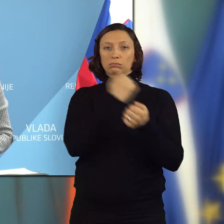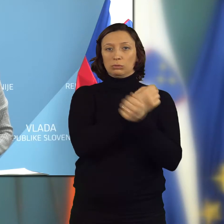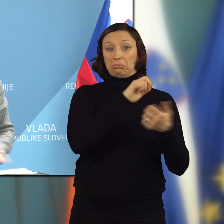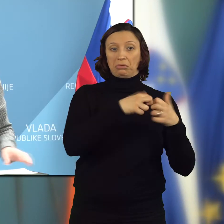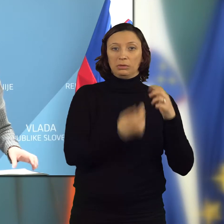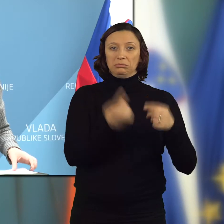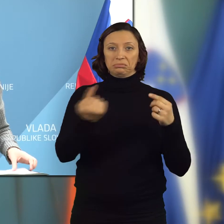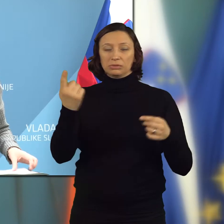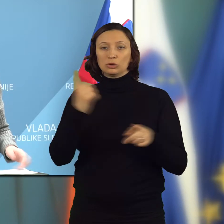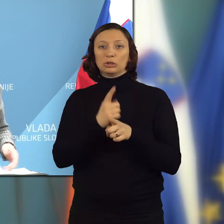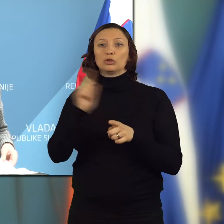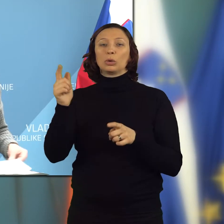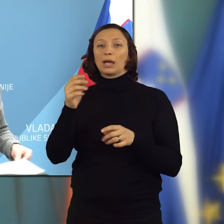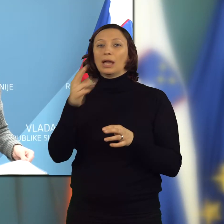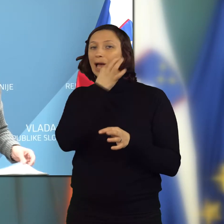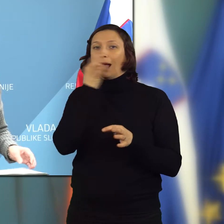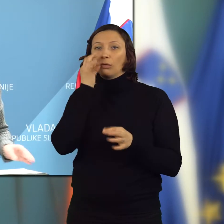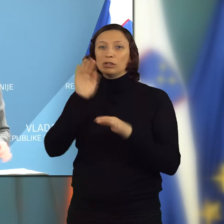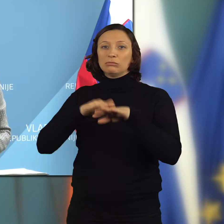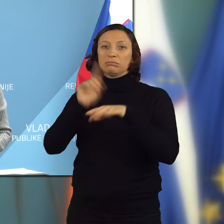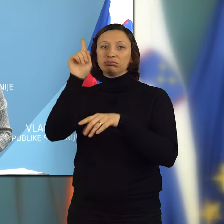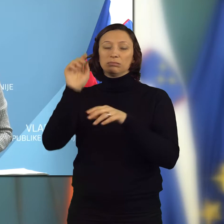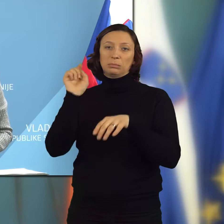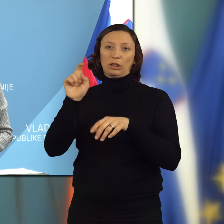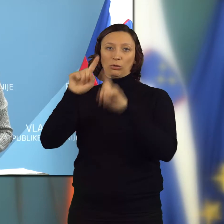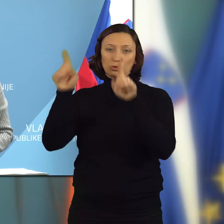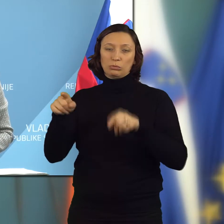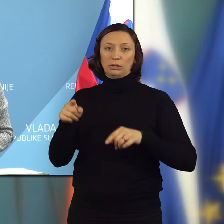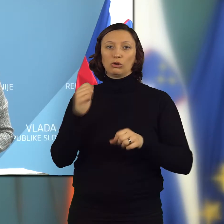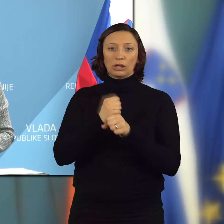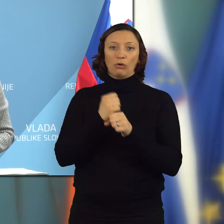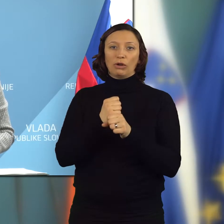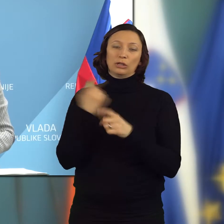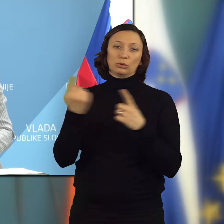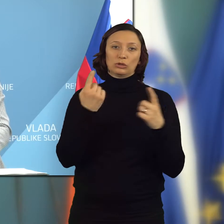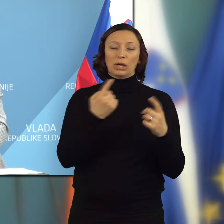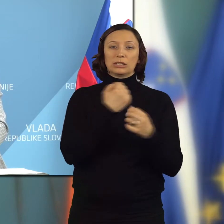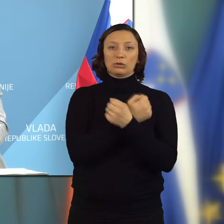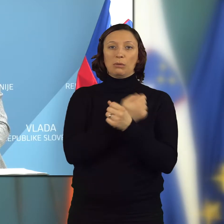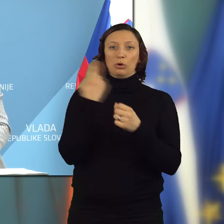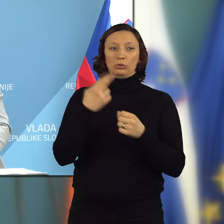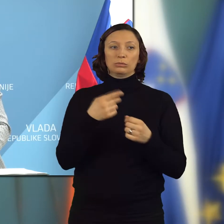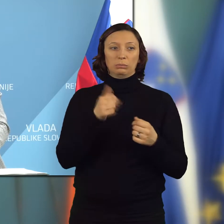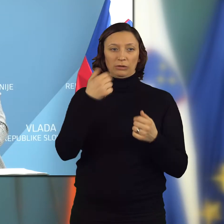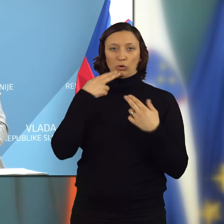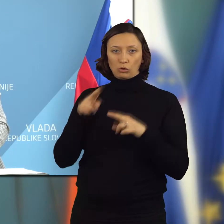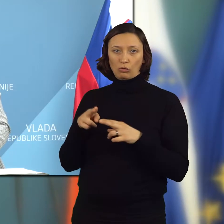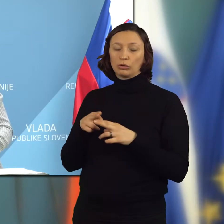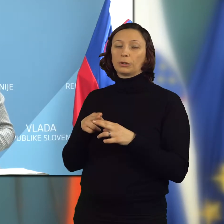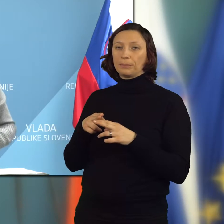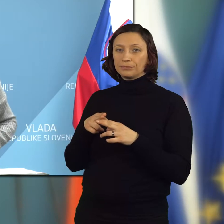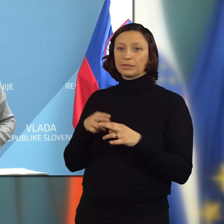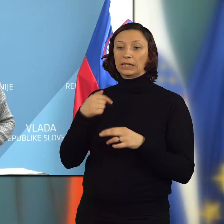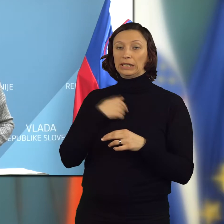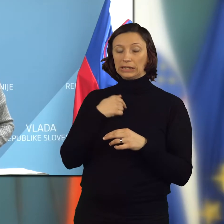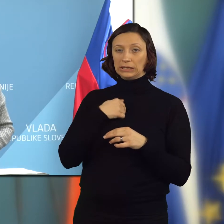Dobu in pa še nekaj dodatnih anonimk o domnevno katastrofalnih razmerah v slovenskih zaporih. Mogoče to najprej?